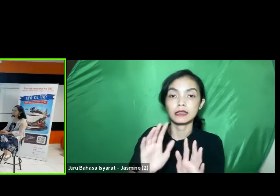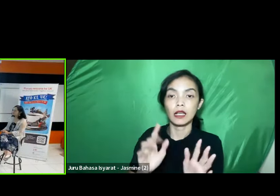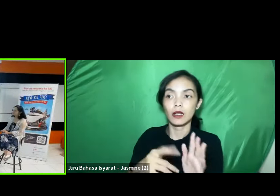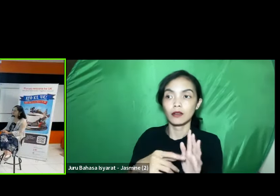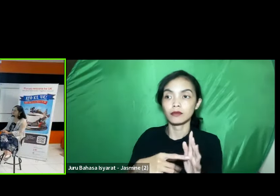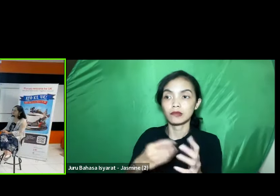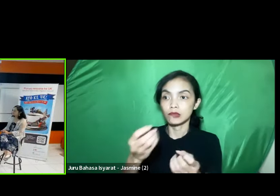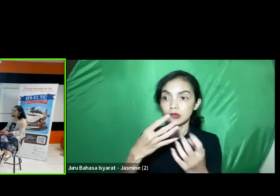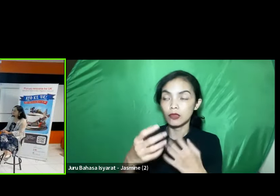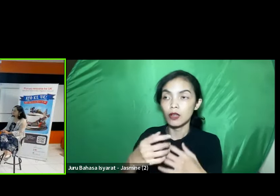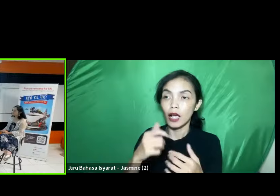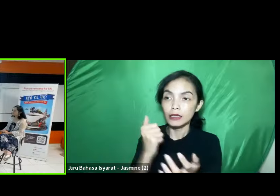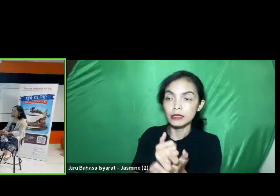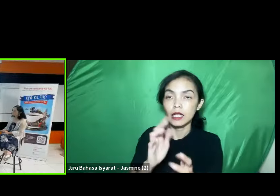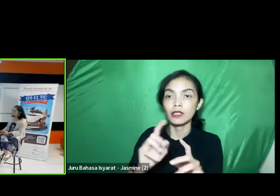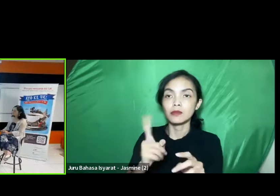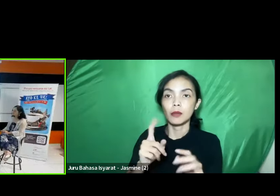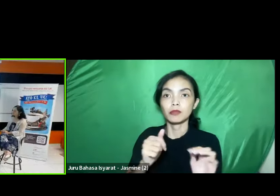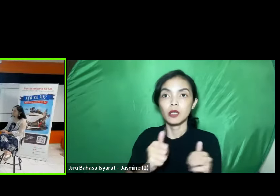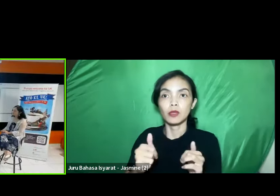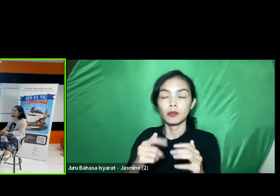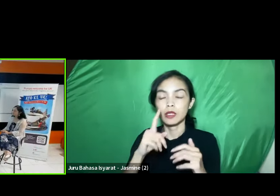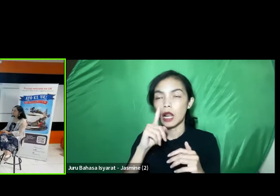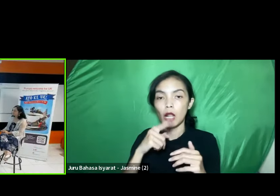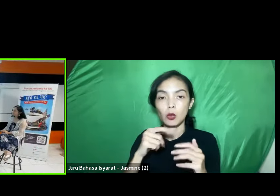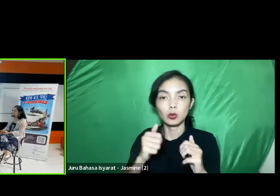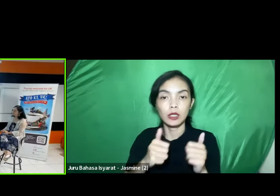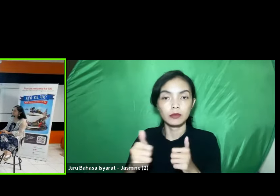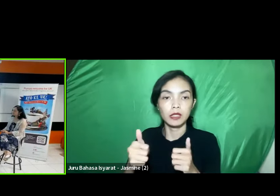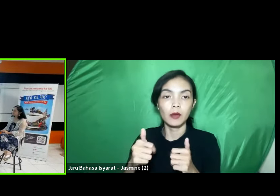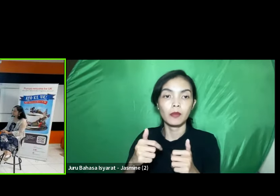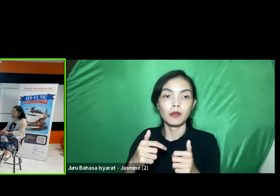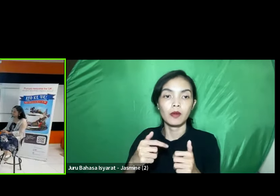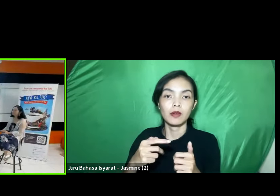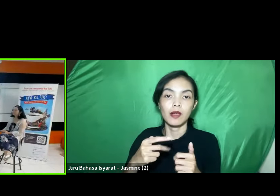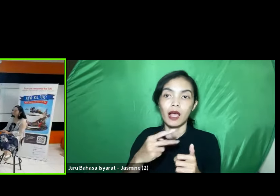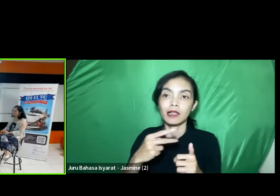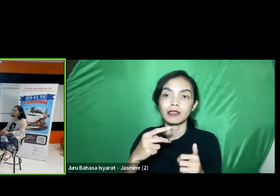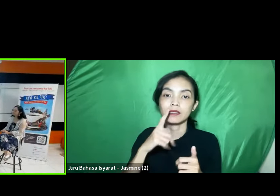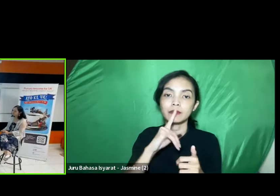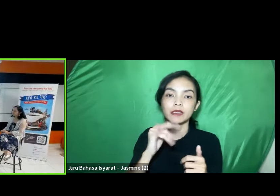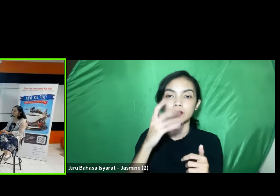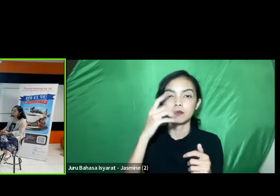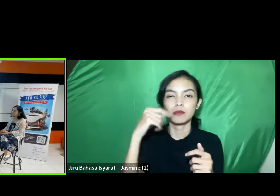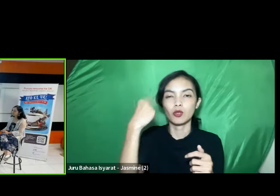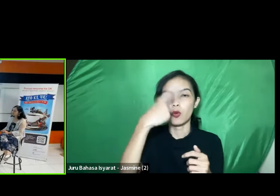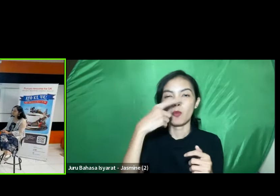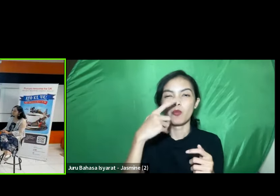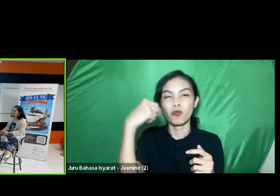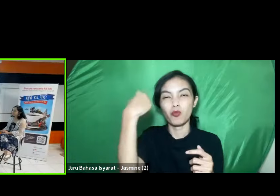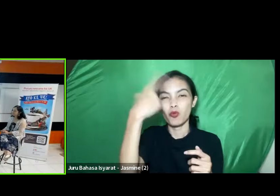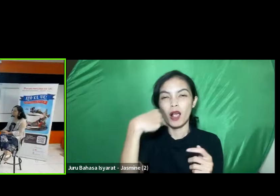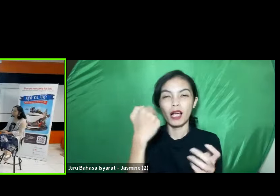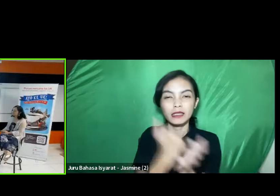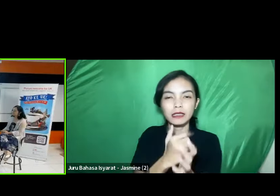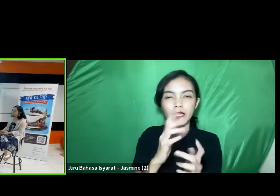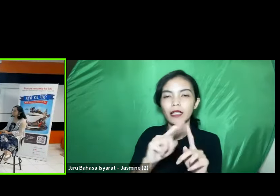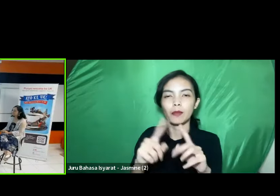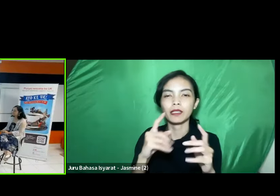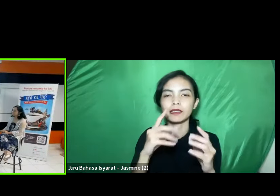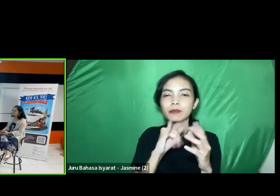over prepare jadi yang keluar itu semuanya ee Ini topeng gitu ya artifisial gitu kosmetik Gitu